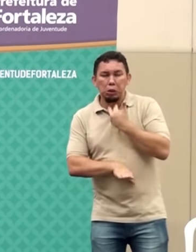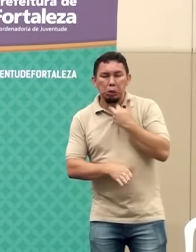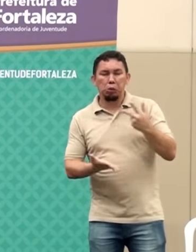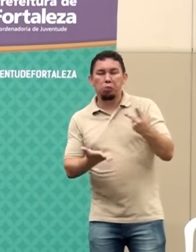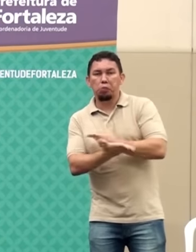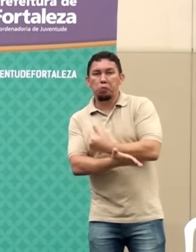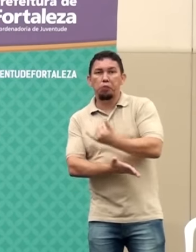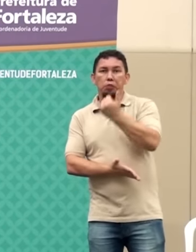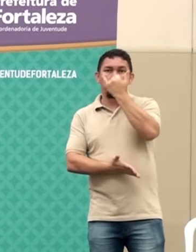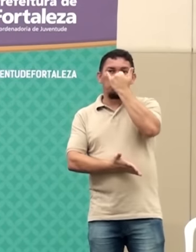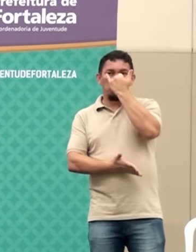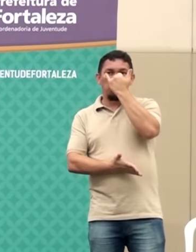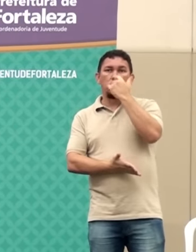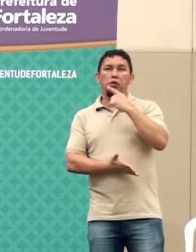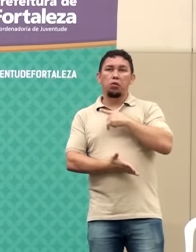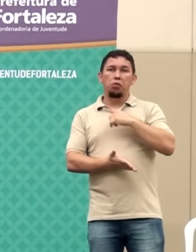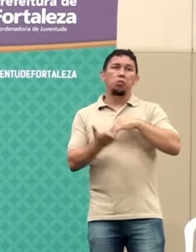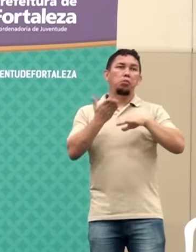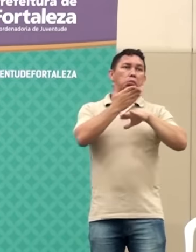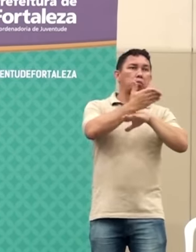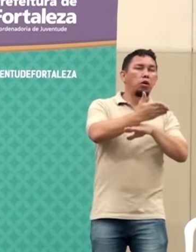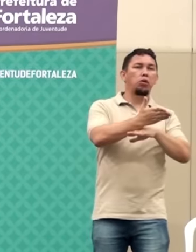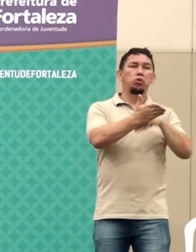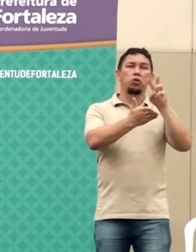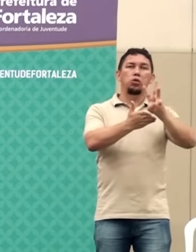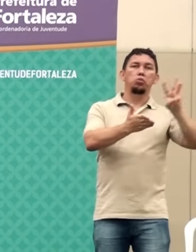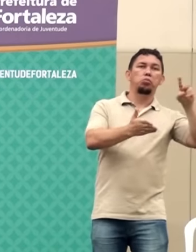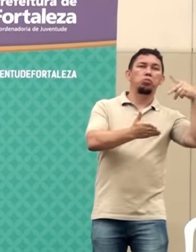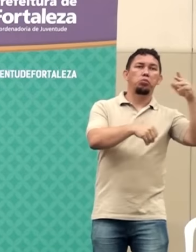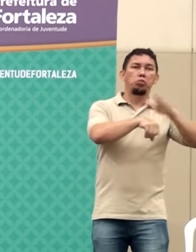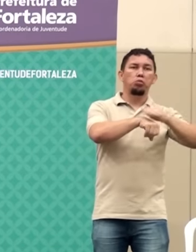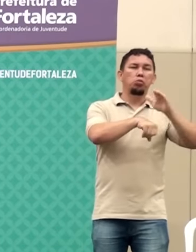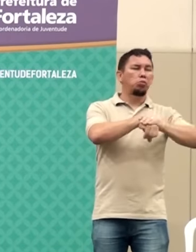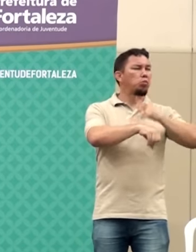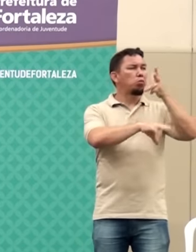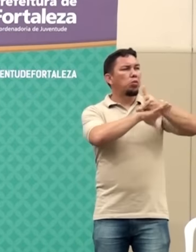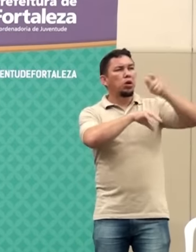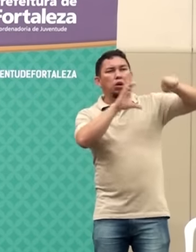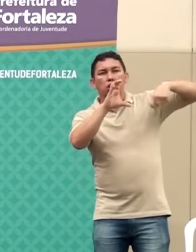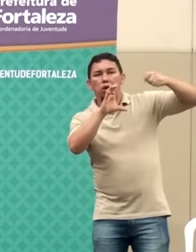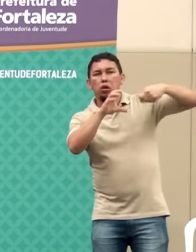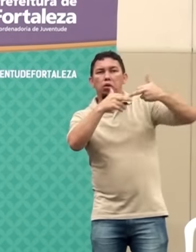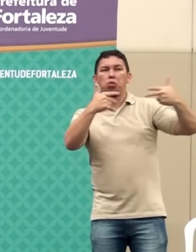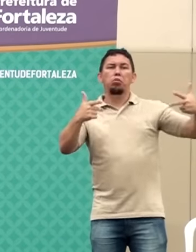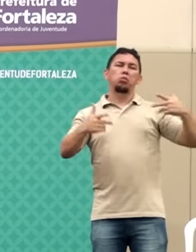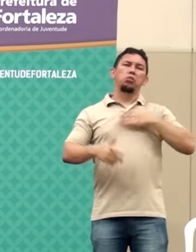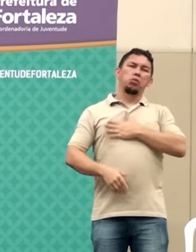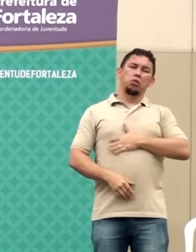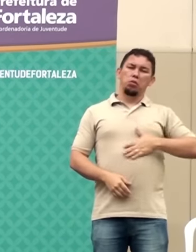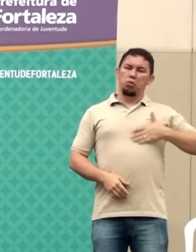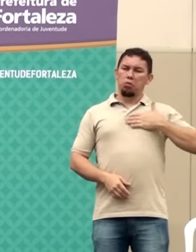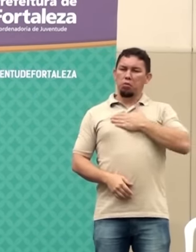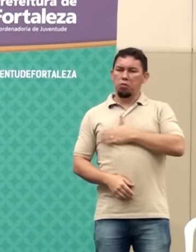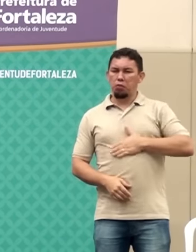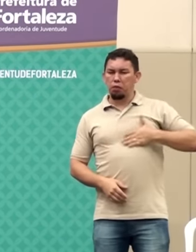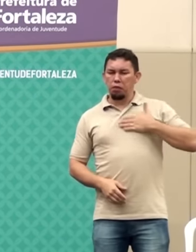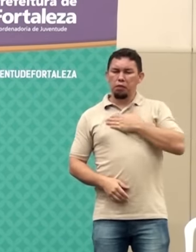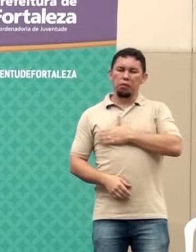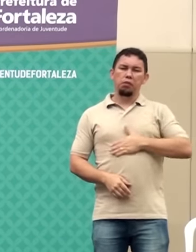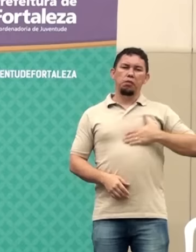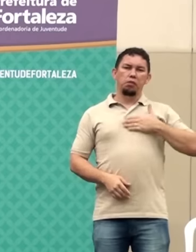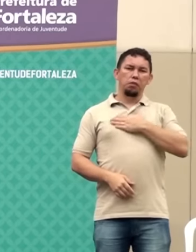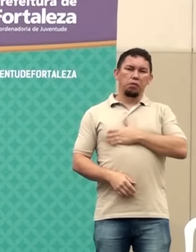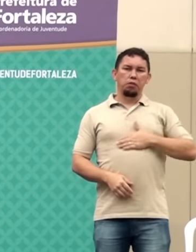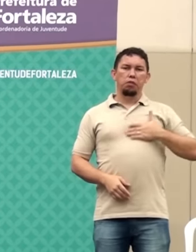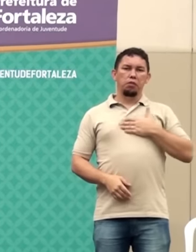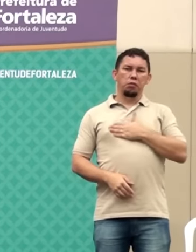imprevisto, você sabe que vai ter acesso à aula depois, porque a aula está sendo filmada. Então, é com grande prazer, com grande alegria, que